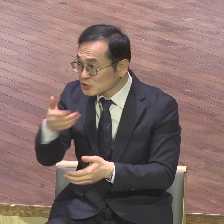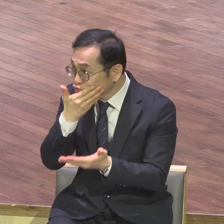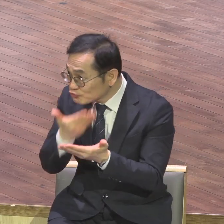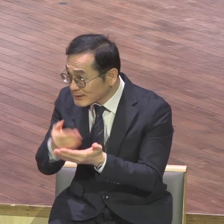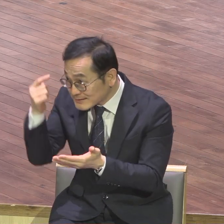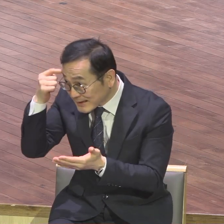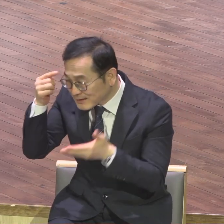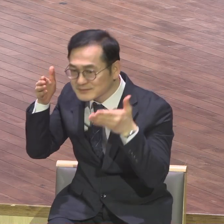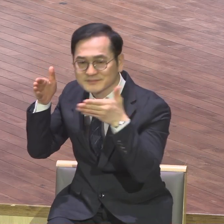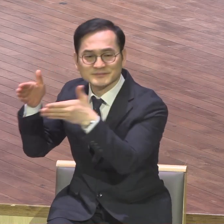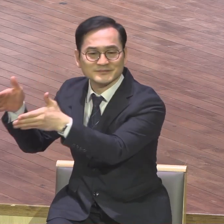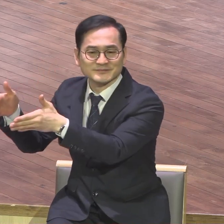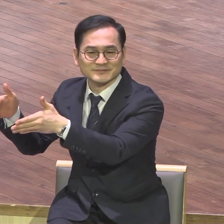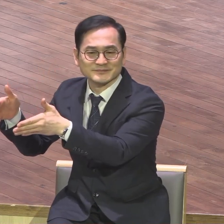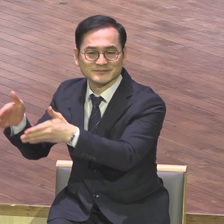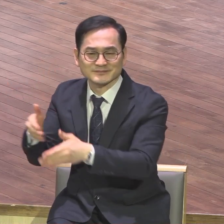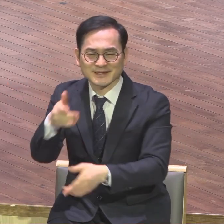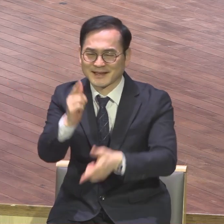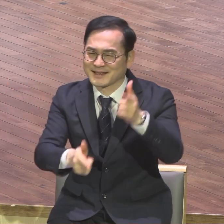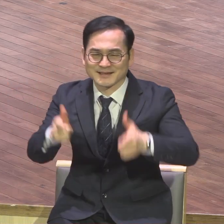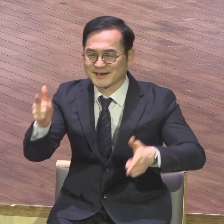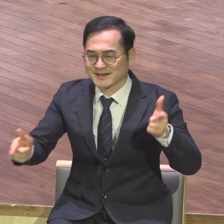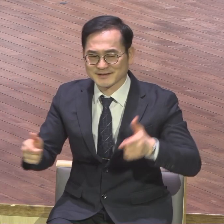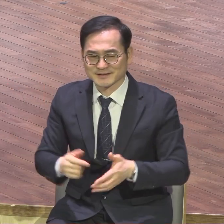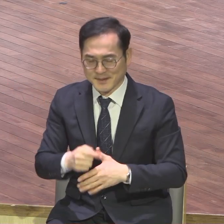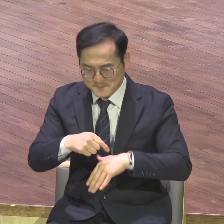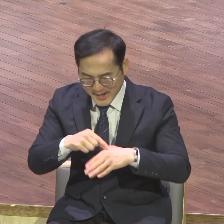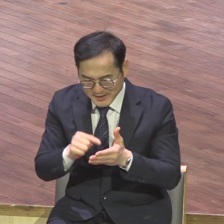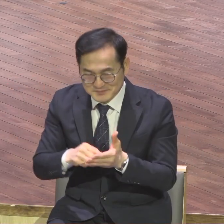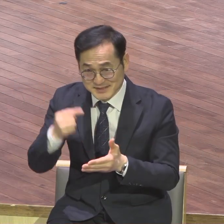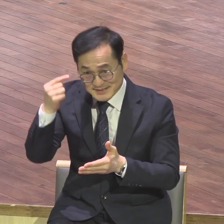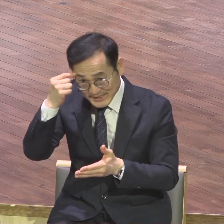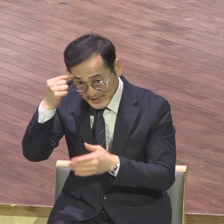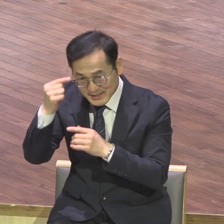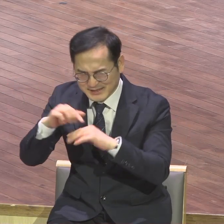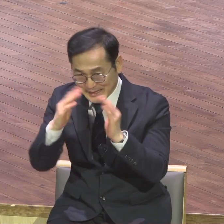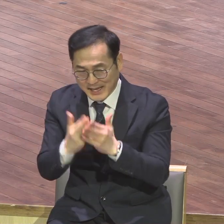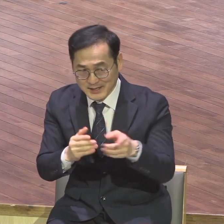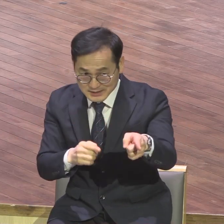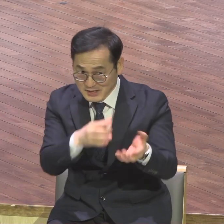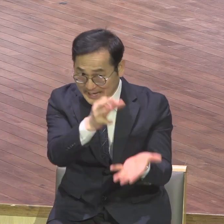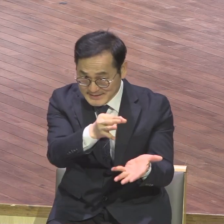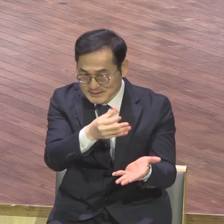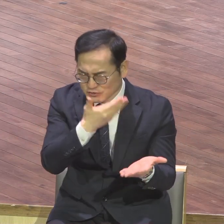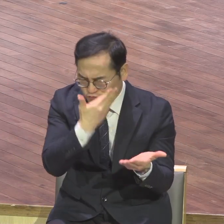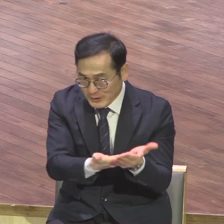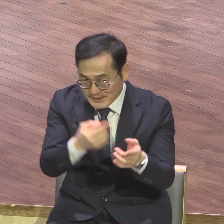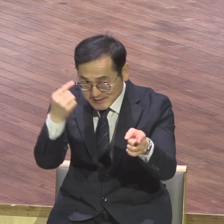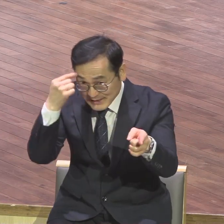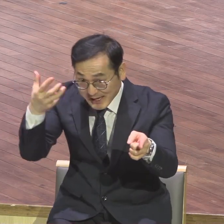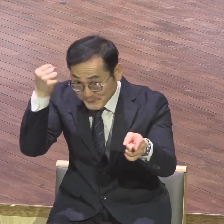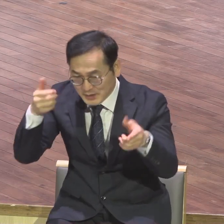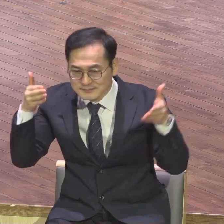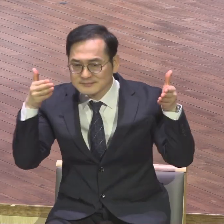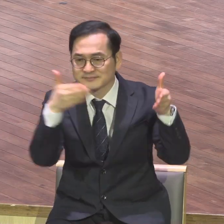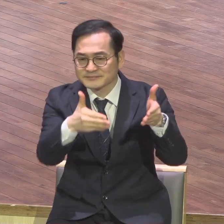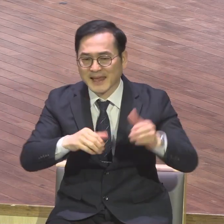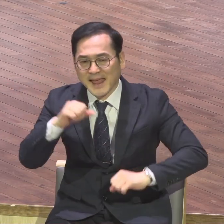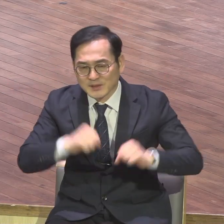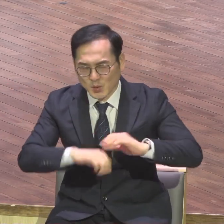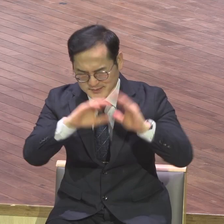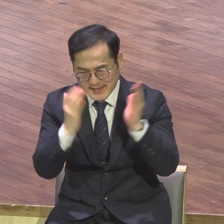중요하게 생각하는 것, 거기에 마음과 생각과 행동이 가게 돼 있어요. 삶의 모든